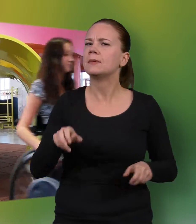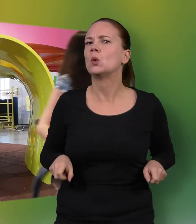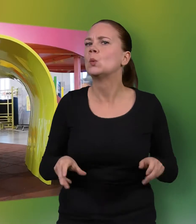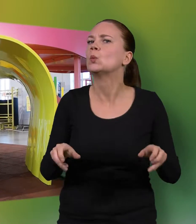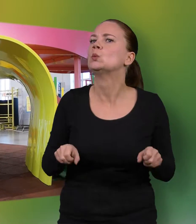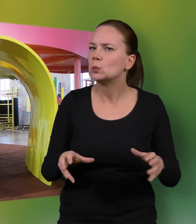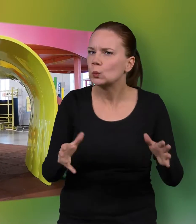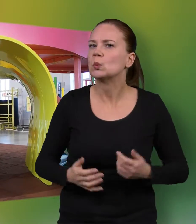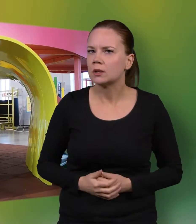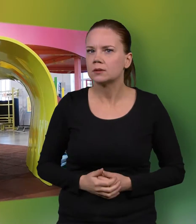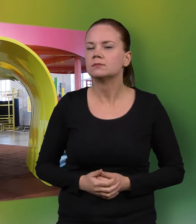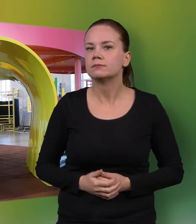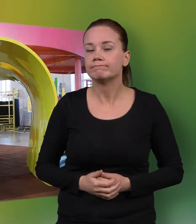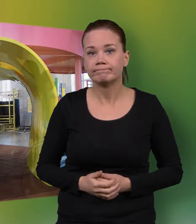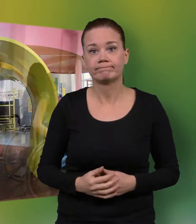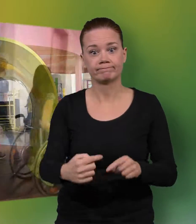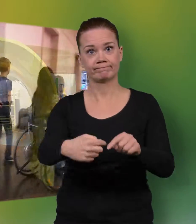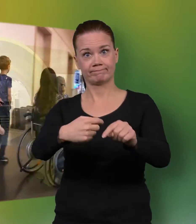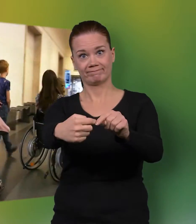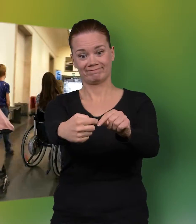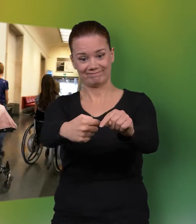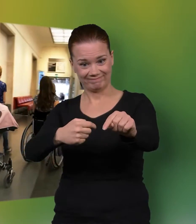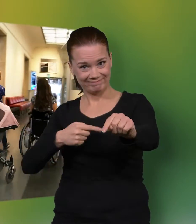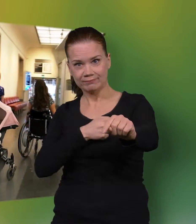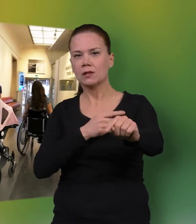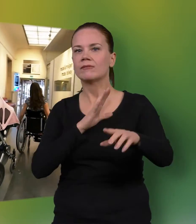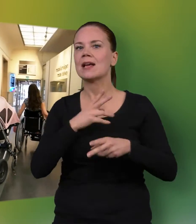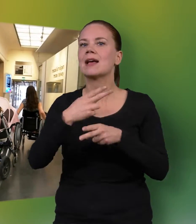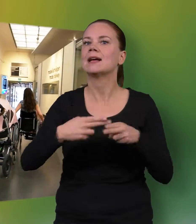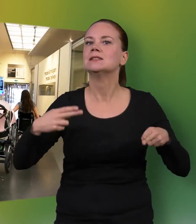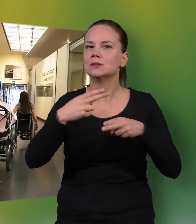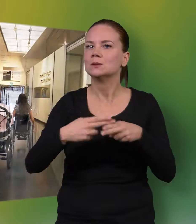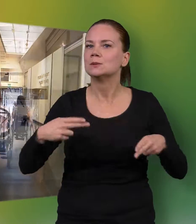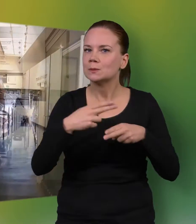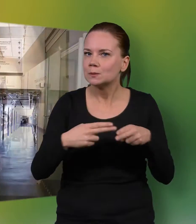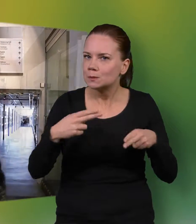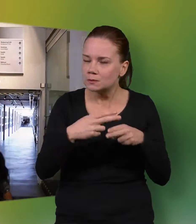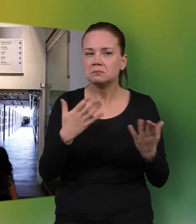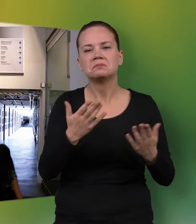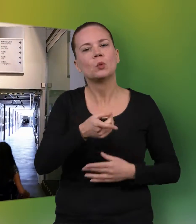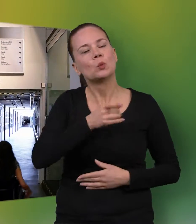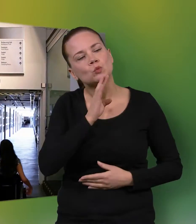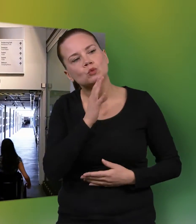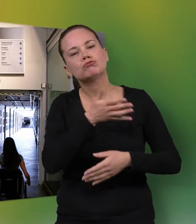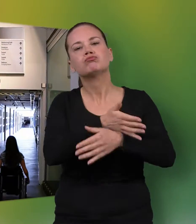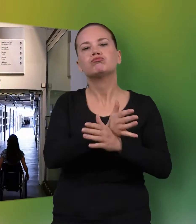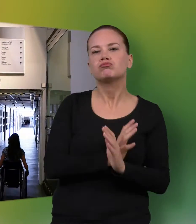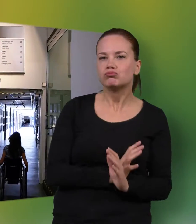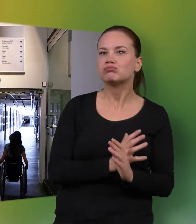med rullande hjälpmedel. I museets restaurang kan du ta en paus för lunch eller fika. Restaurangen kommer du till via